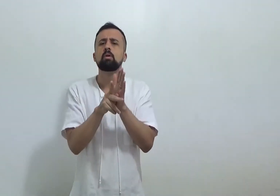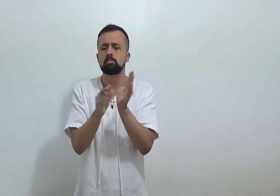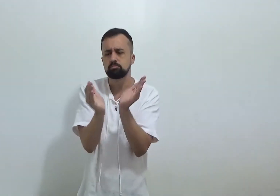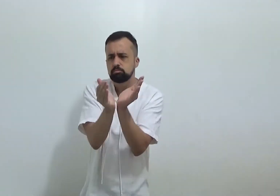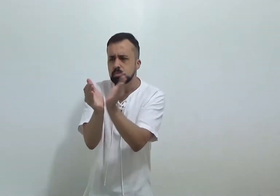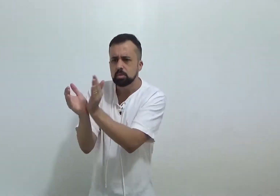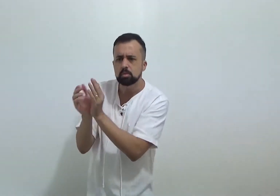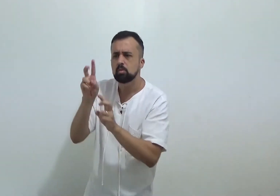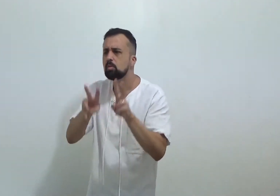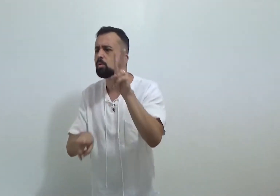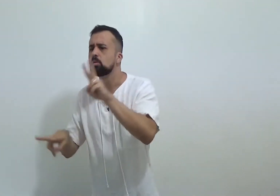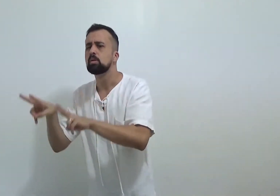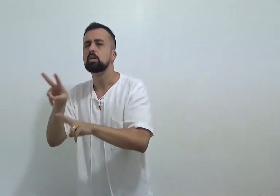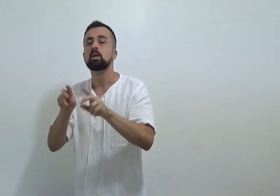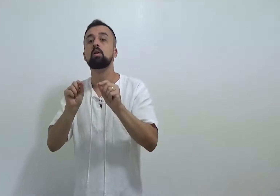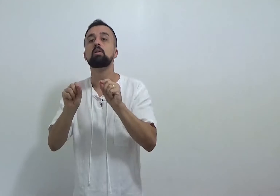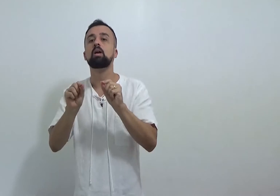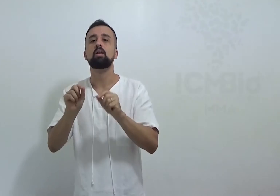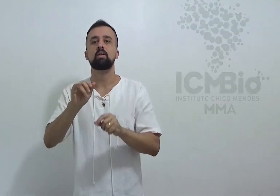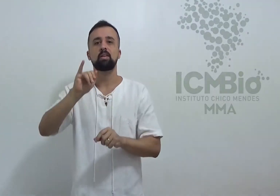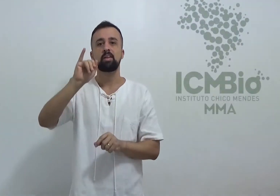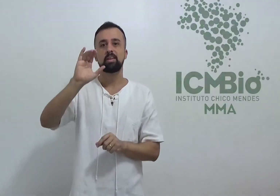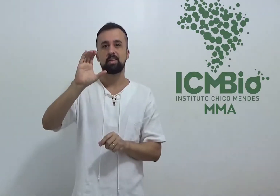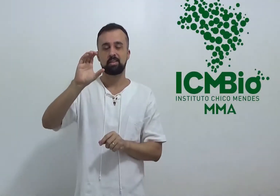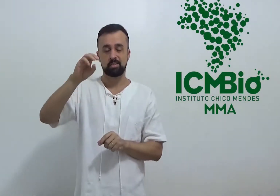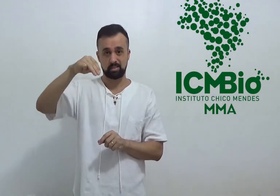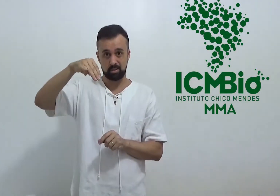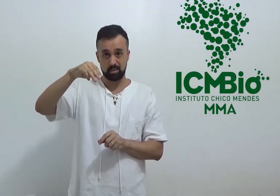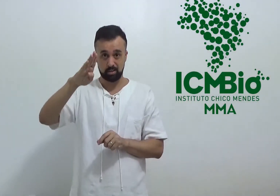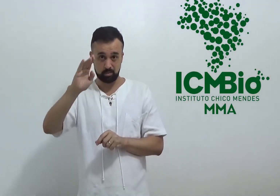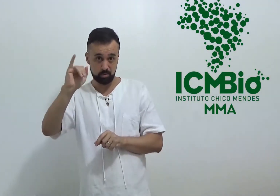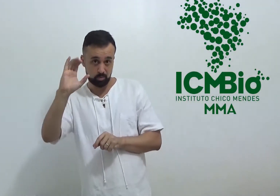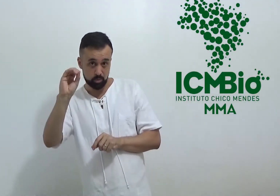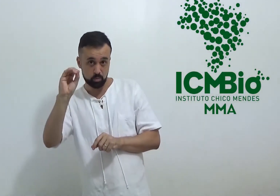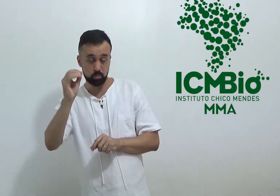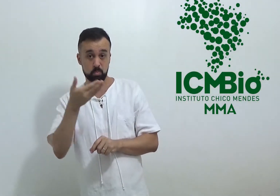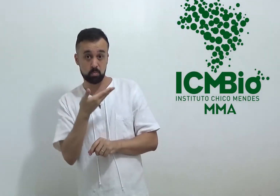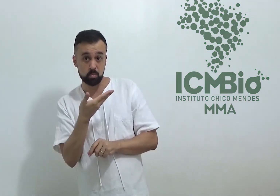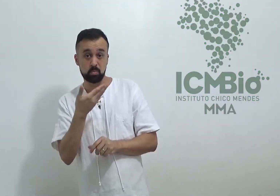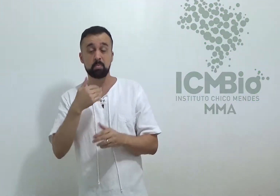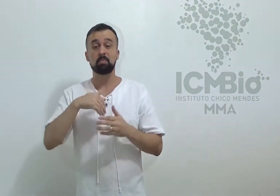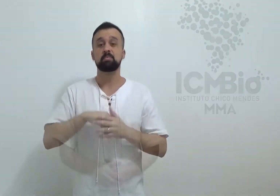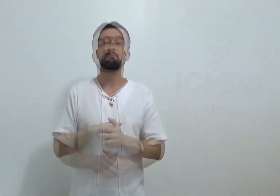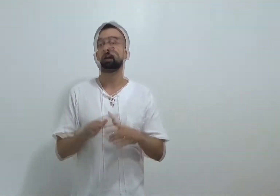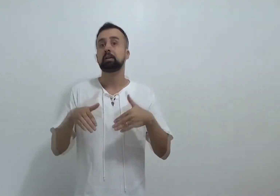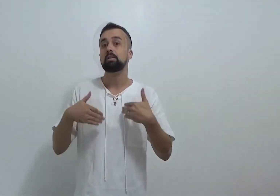junto a essas comunidades é o ICMBio.